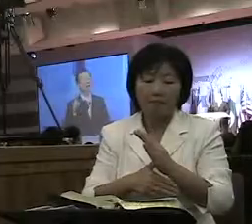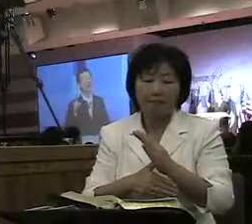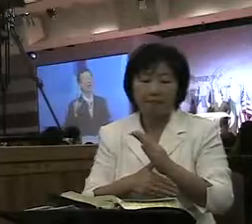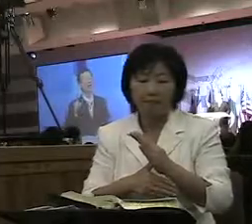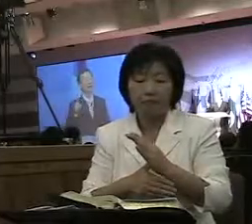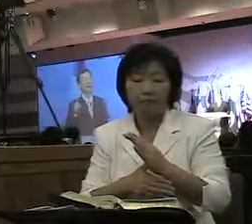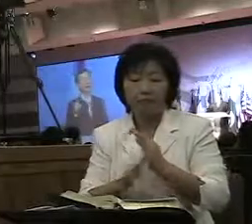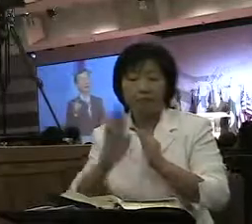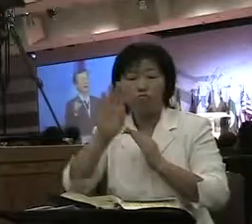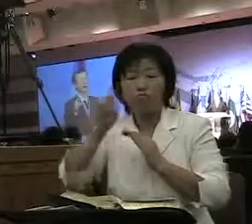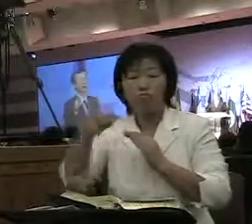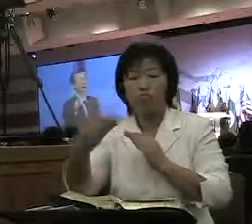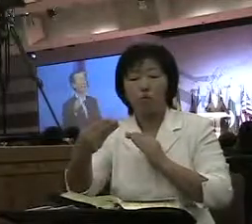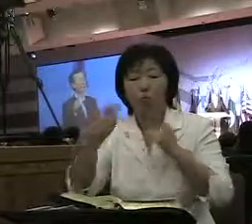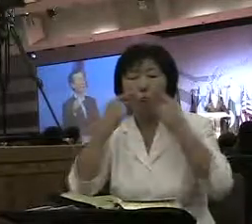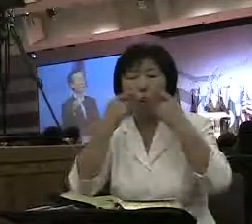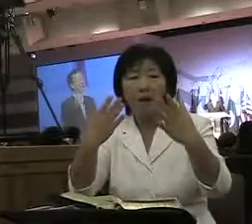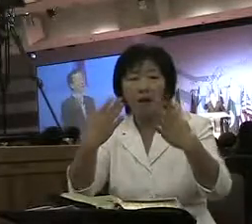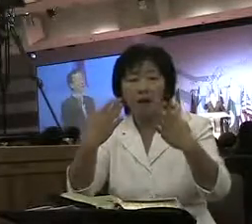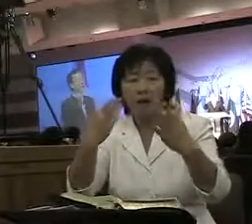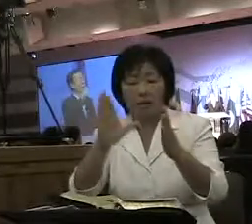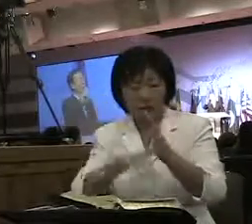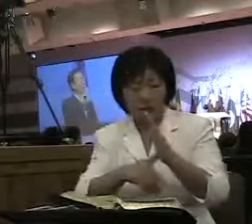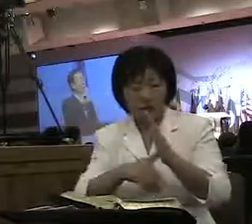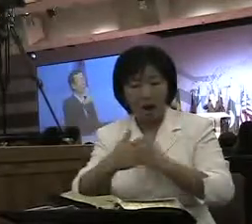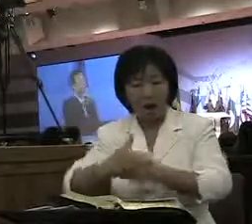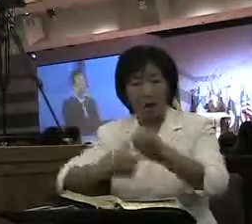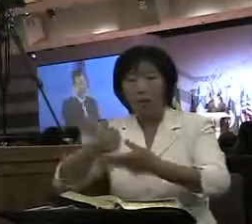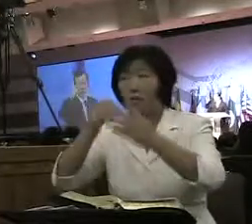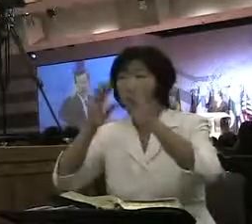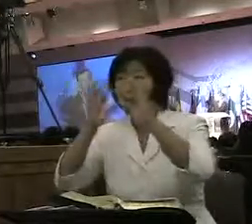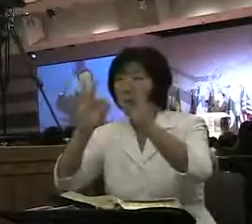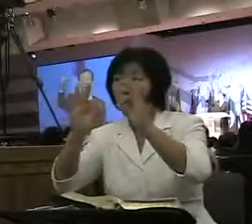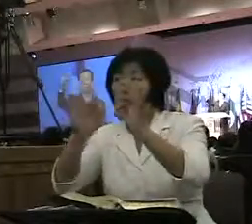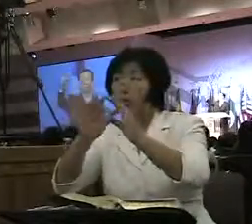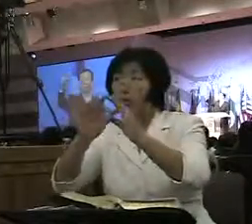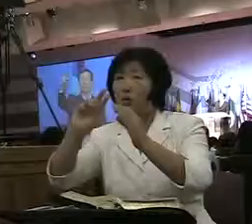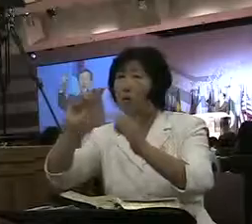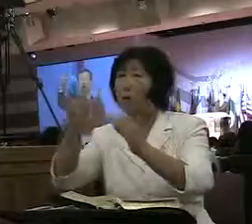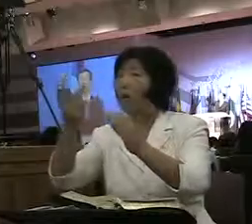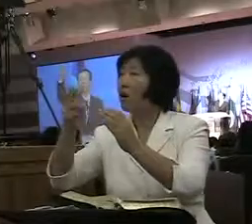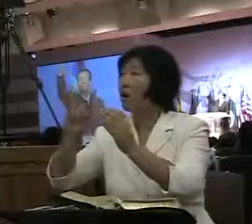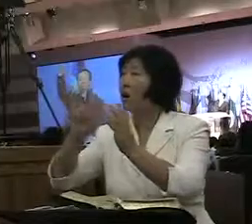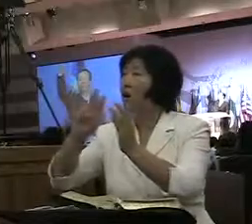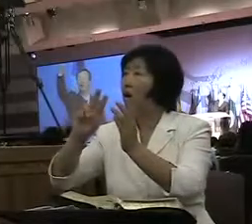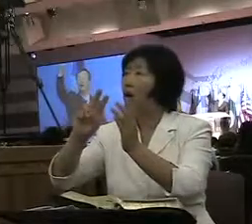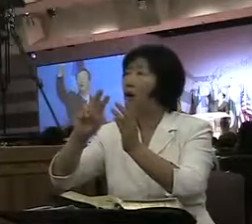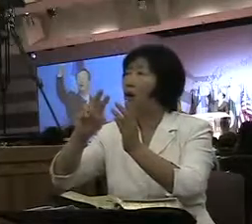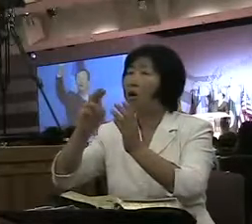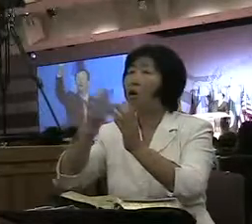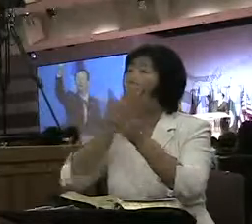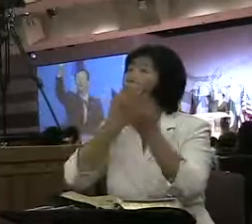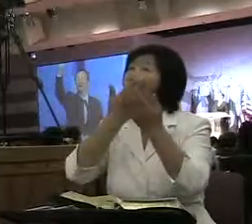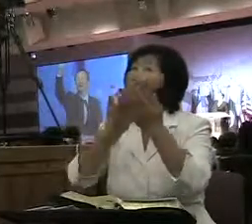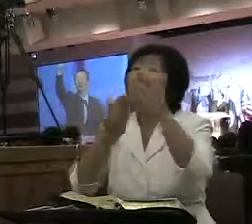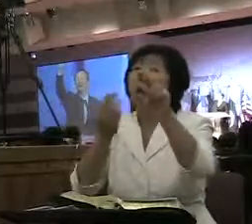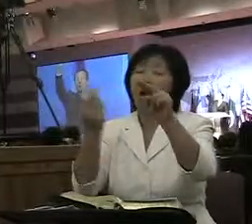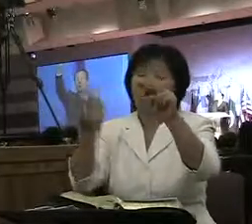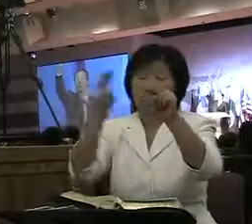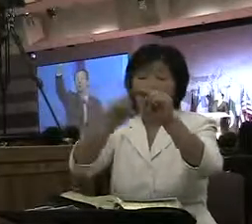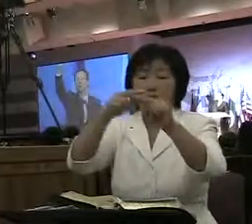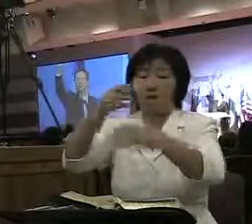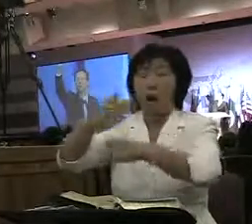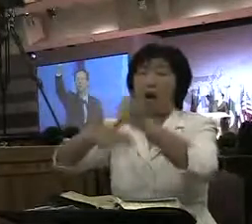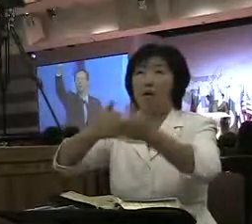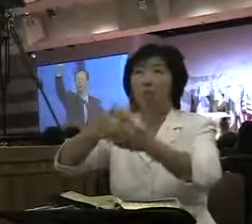혼란과 불확신의 때에 하나님께서는 보는 것을 돌리십니다. 보좌에 앉으신